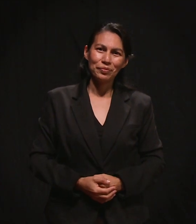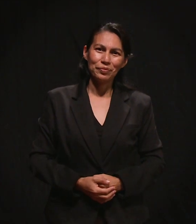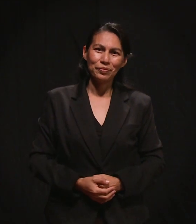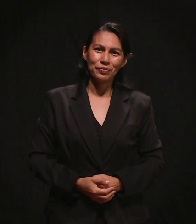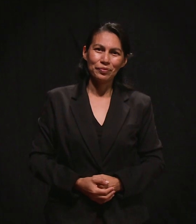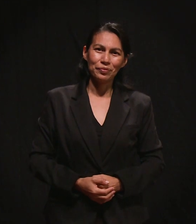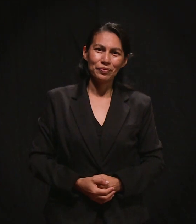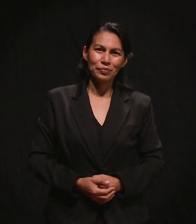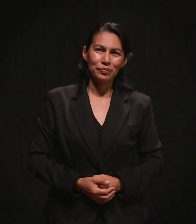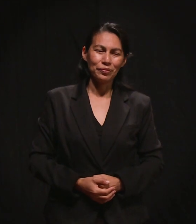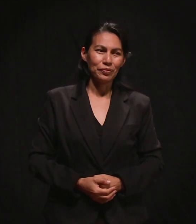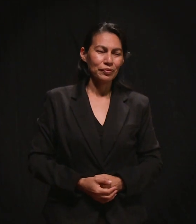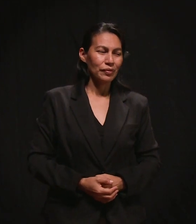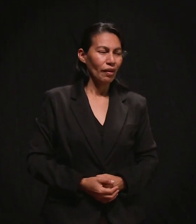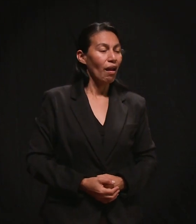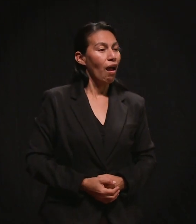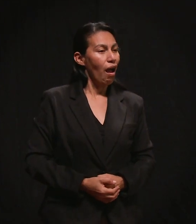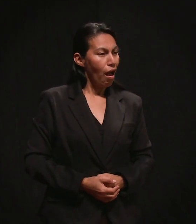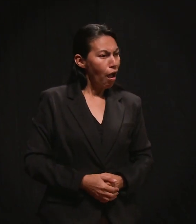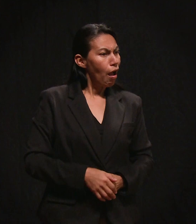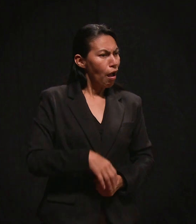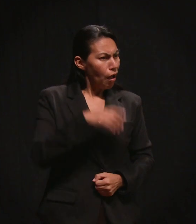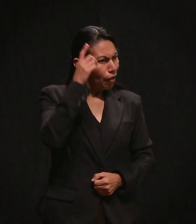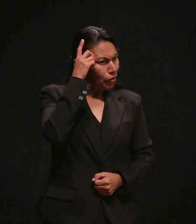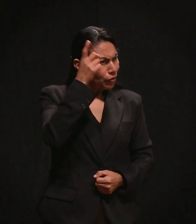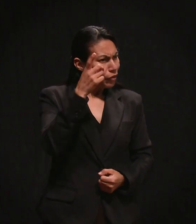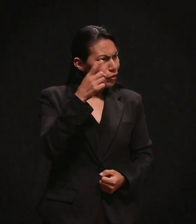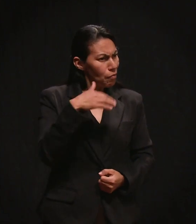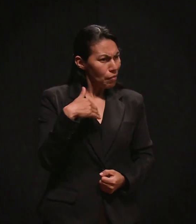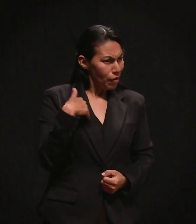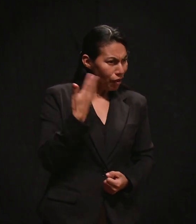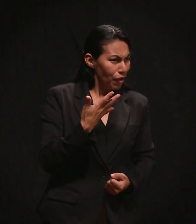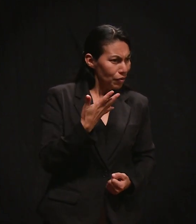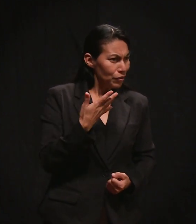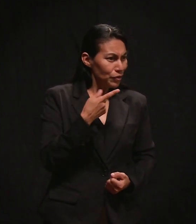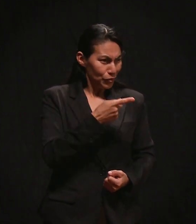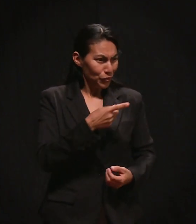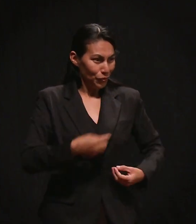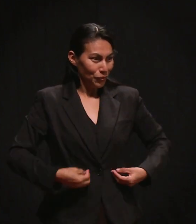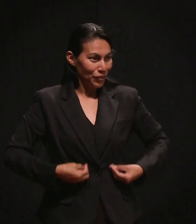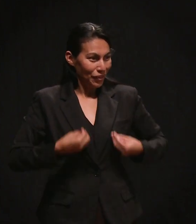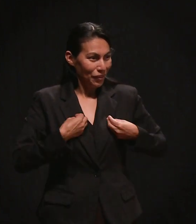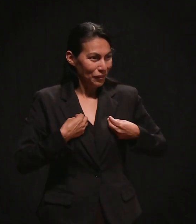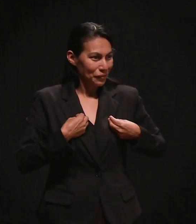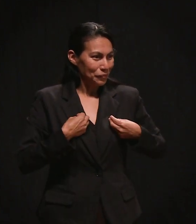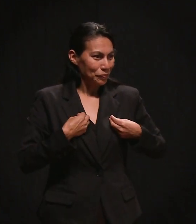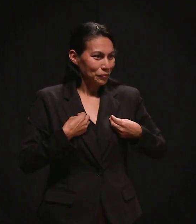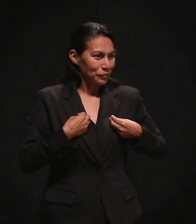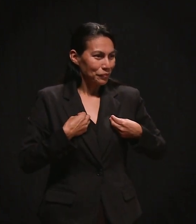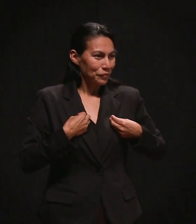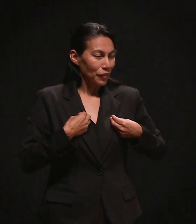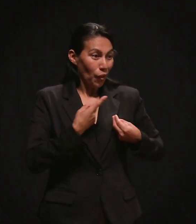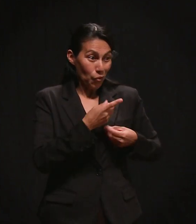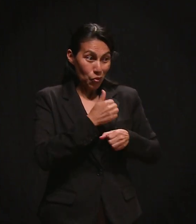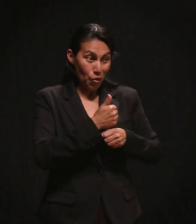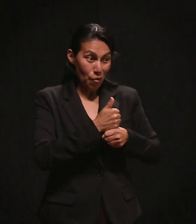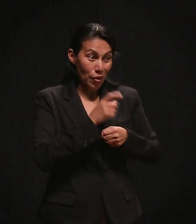Así que Dios ha hecho también milagros en tu vida, sí, con la